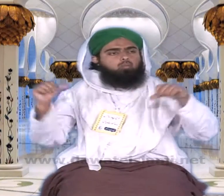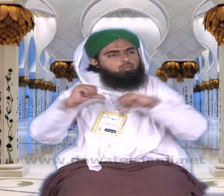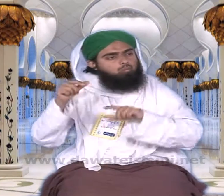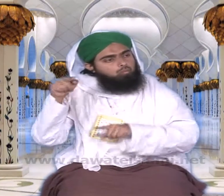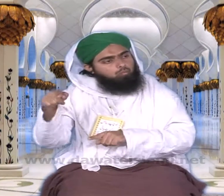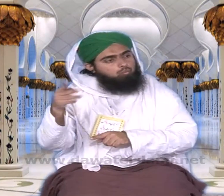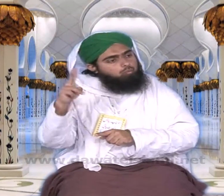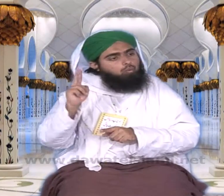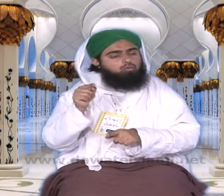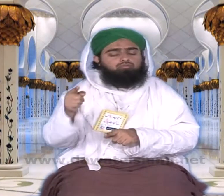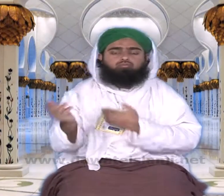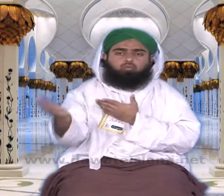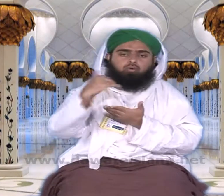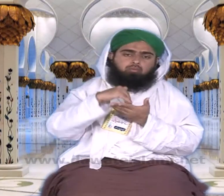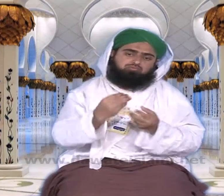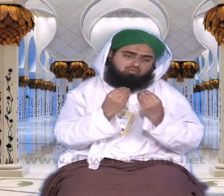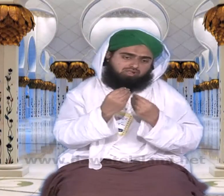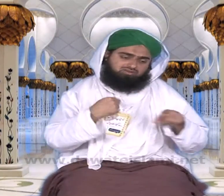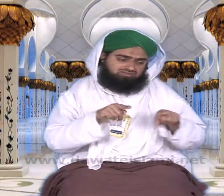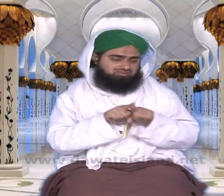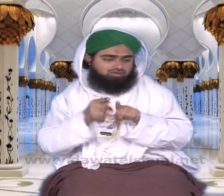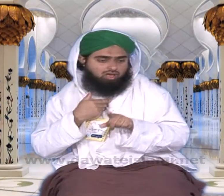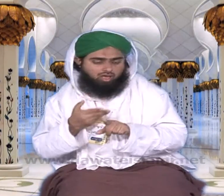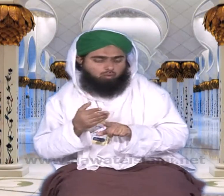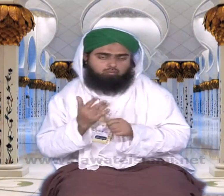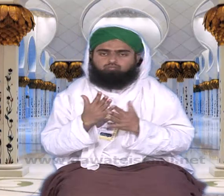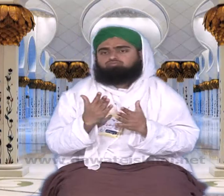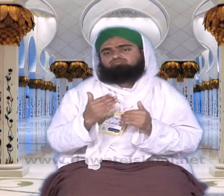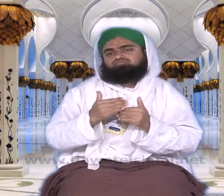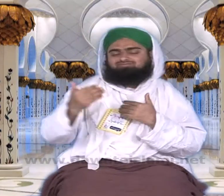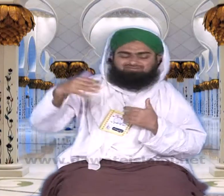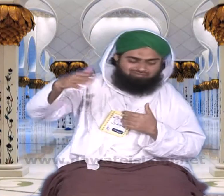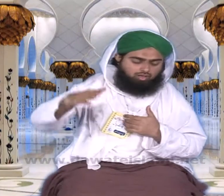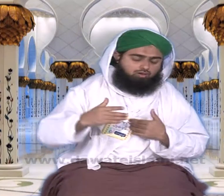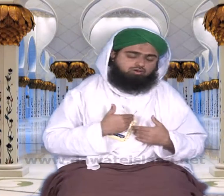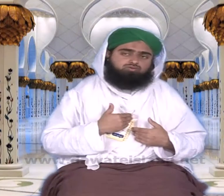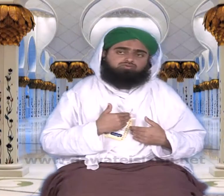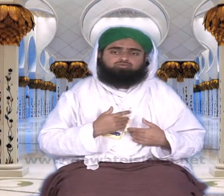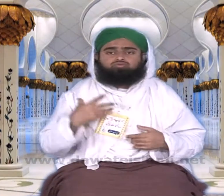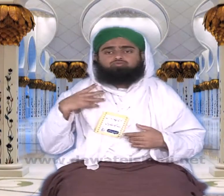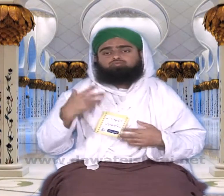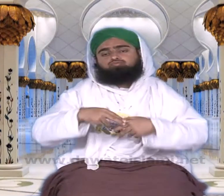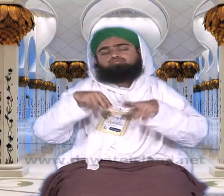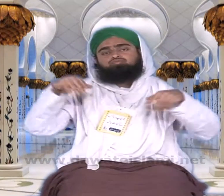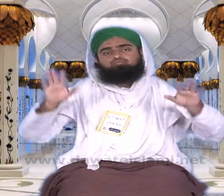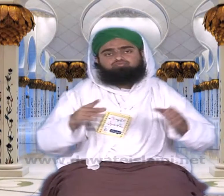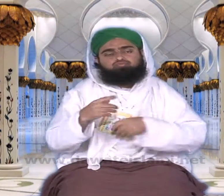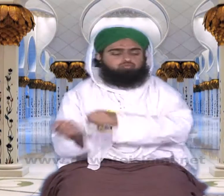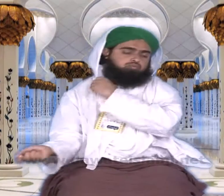رکھنے کے باوجود اس کی مدد کرنے سے قاسر راتا جس طرح پرشتوں نے مجھے ایک ہتھوڑا مار دیا اور